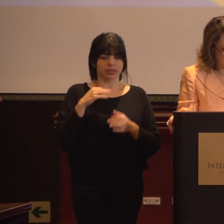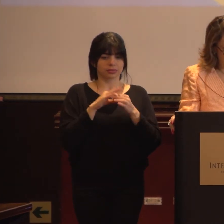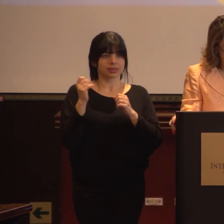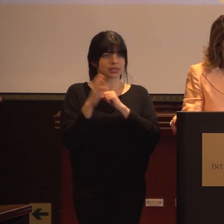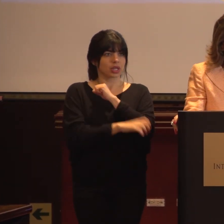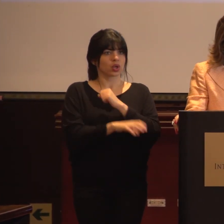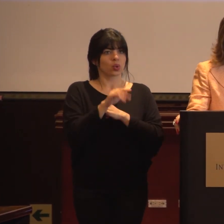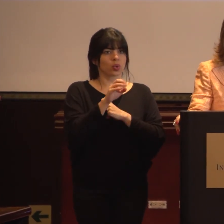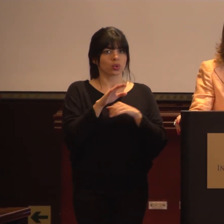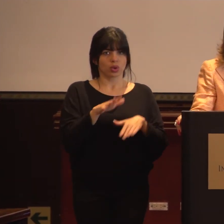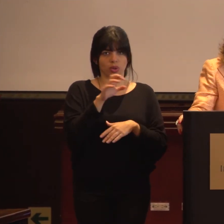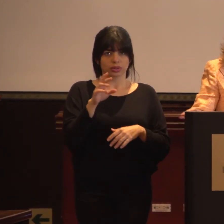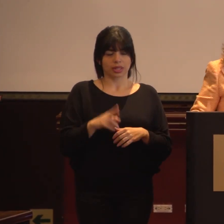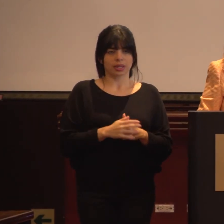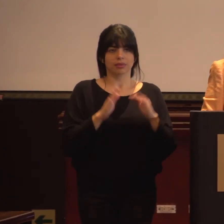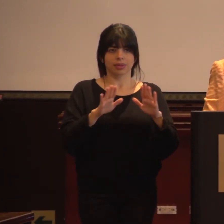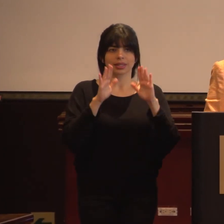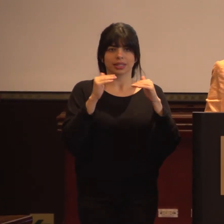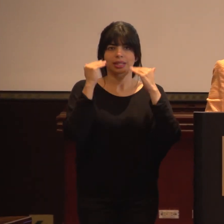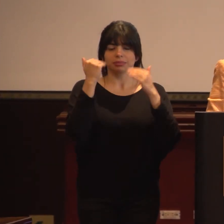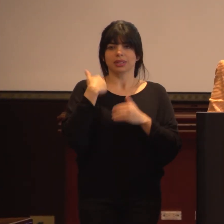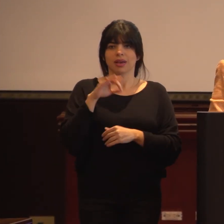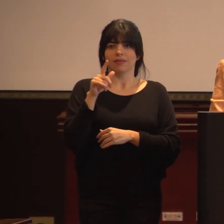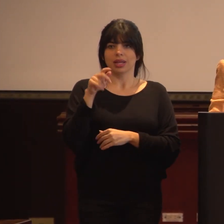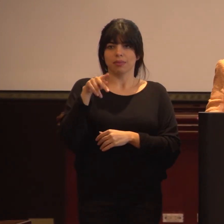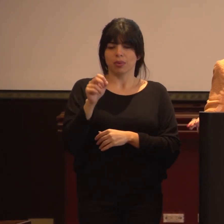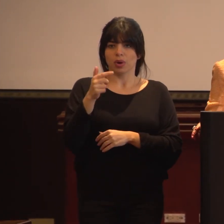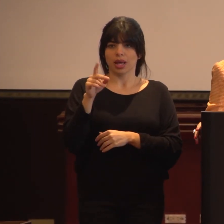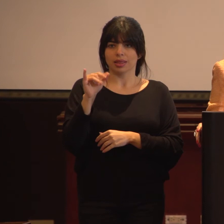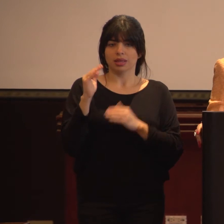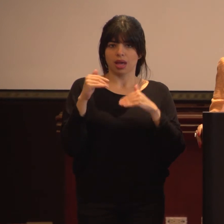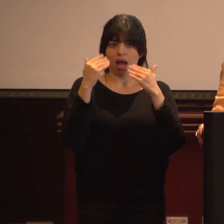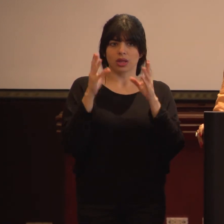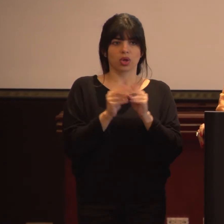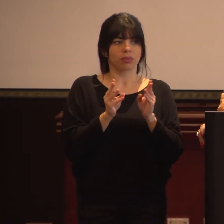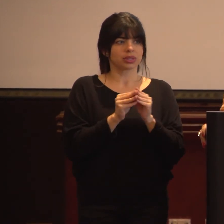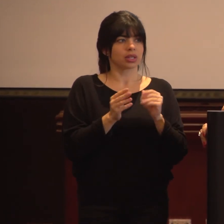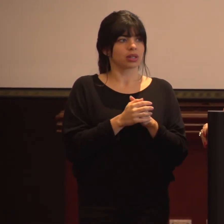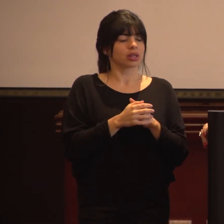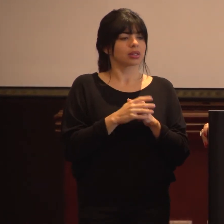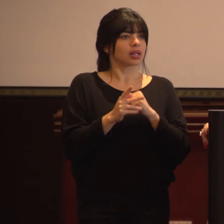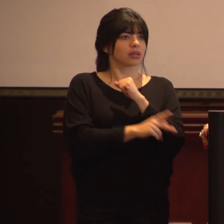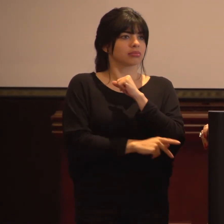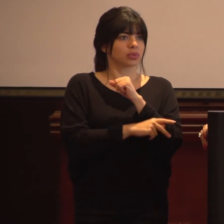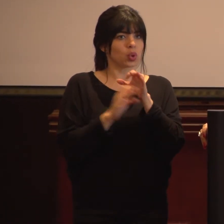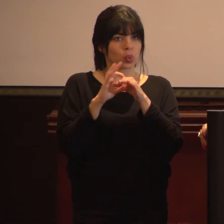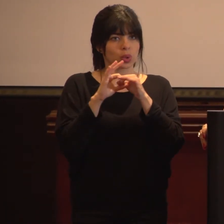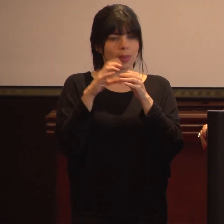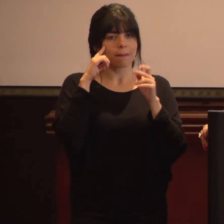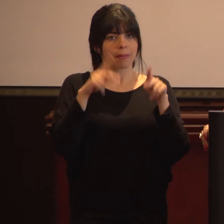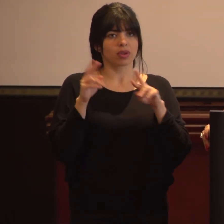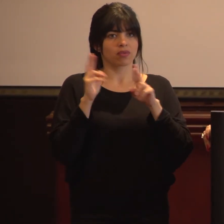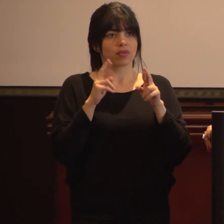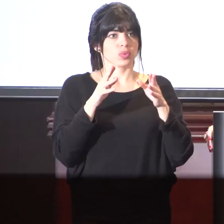exteriores y culto de Costa Rica excelentísimo señor filipo grandi alto comisionado de las Naciones Unidas para los